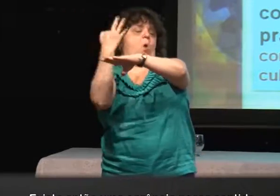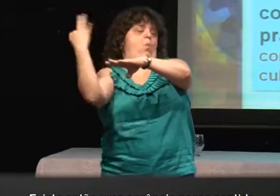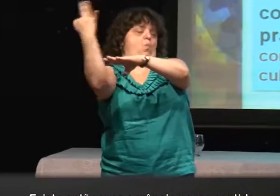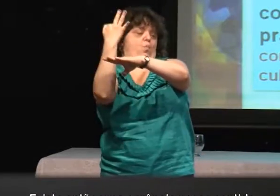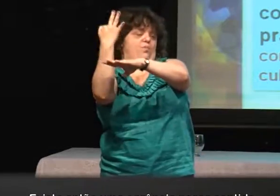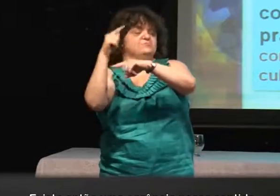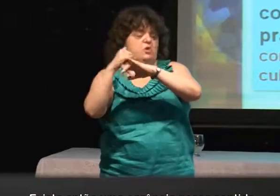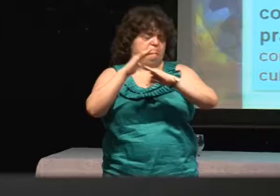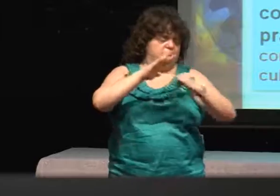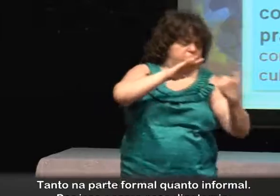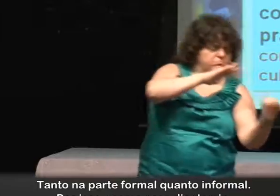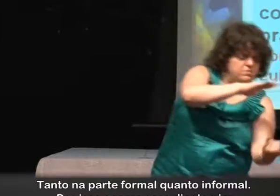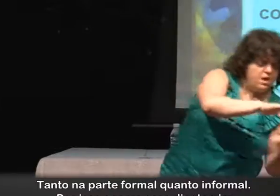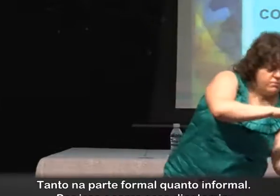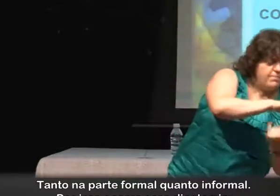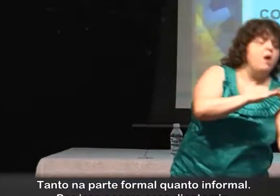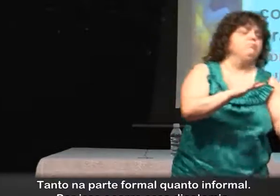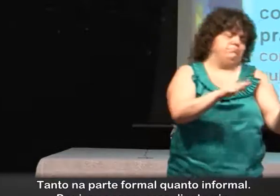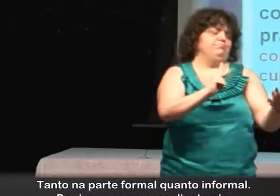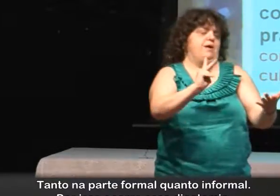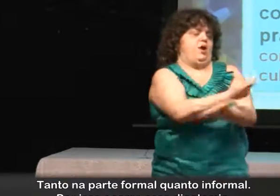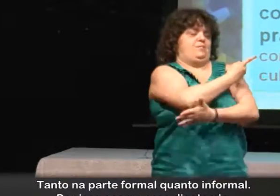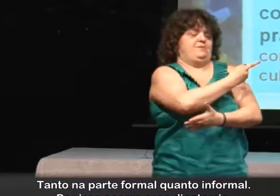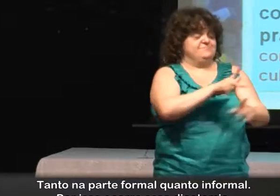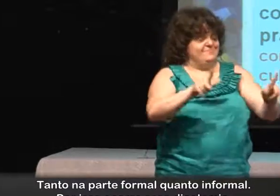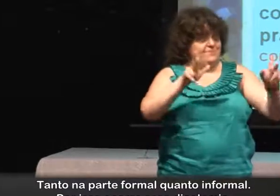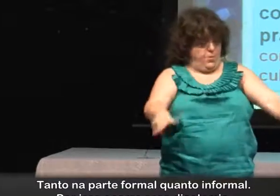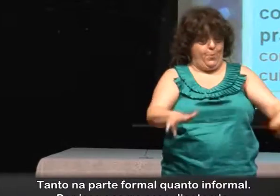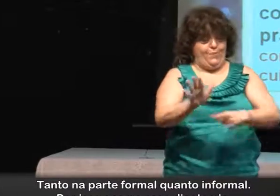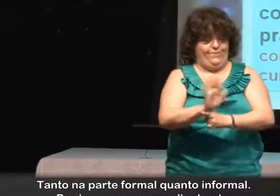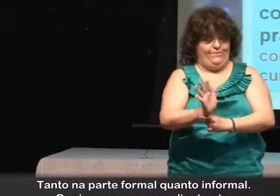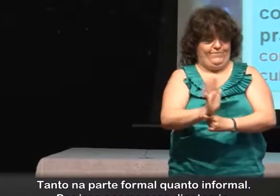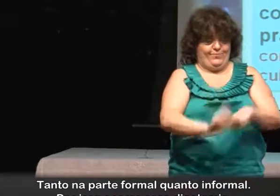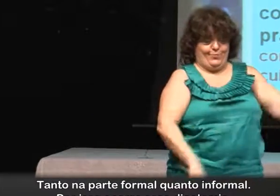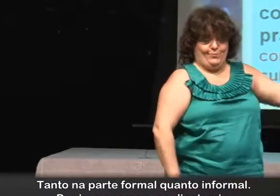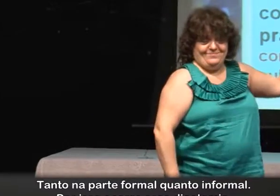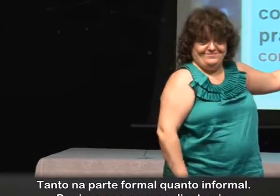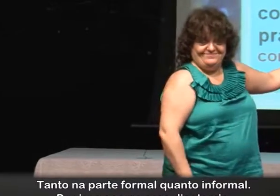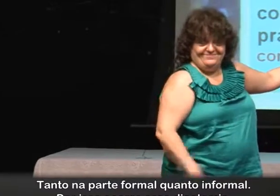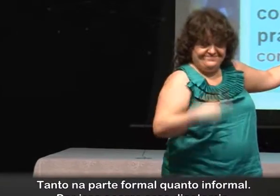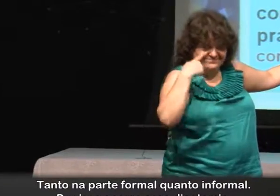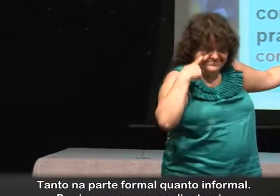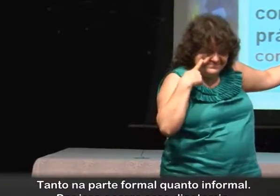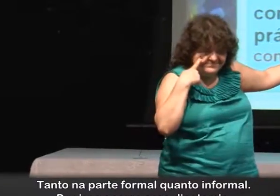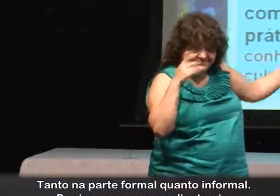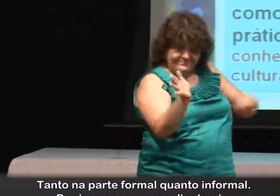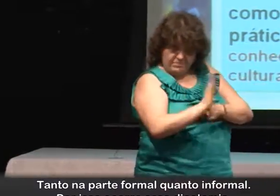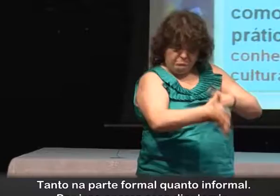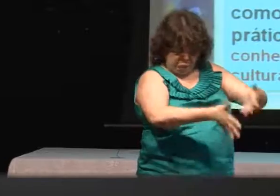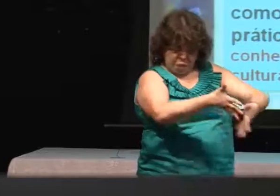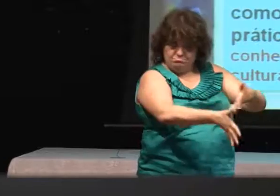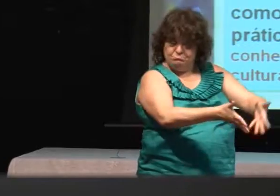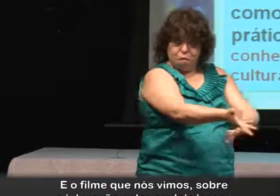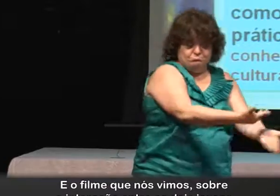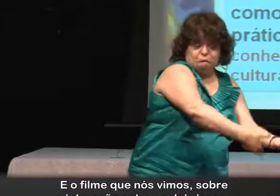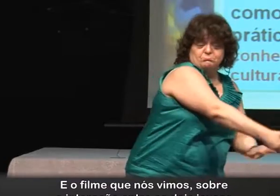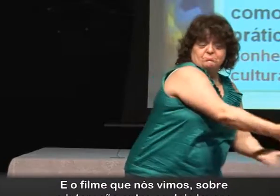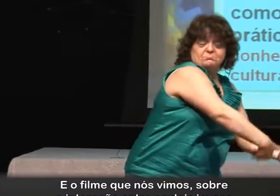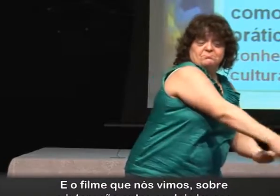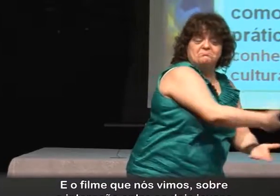nesse sentido, na parte informal e na parte formal. Por isso então ocorre também essa dicotomia. E o